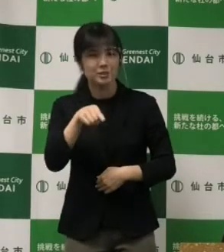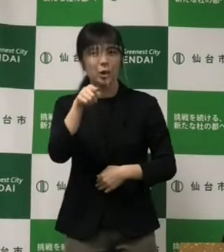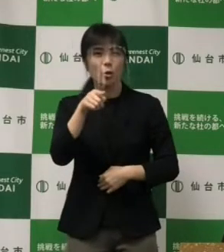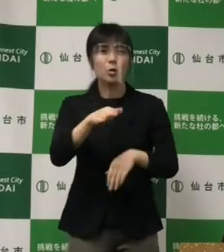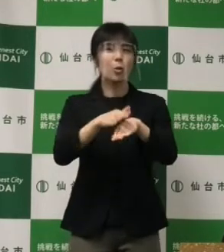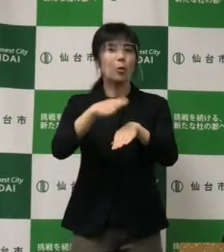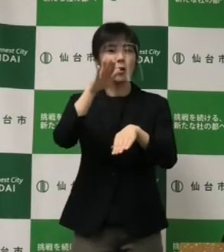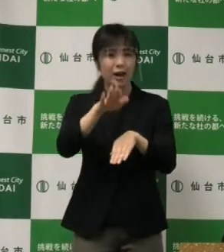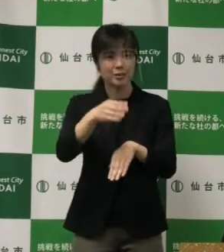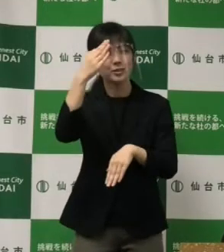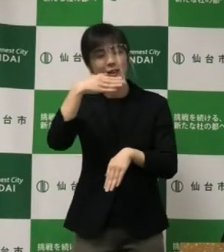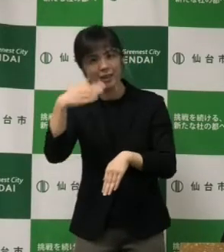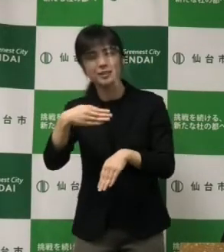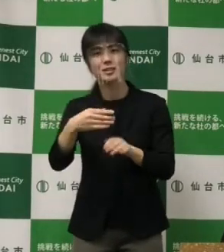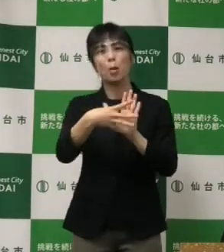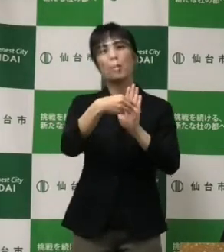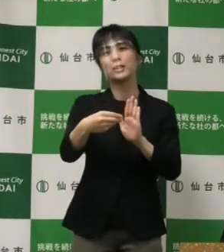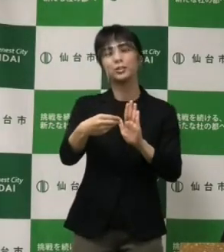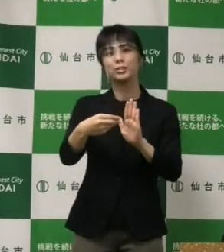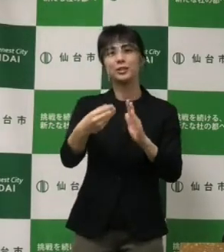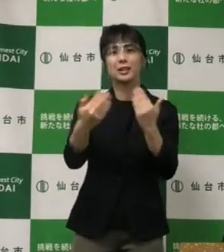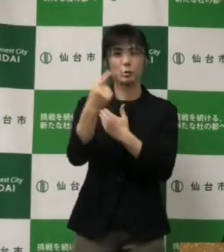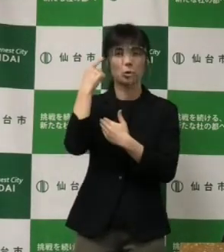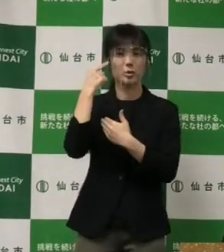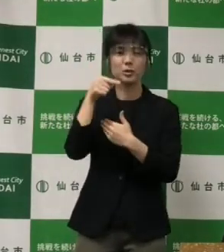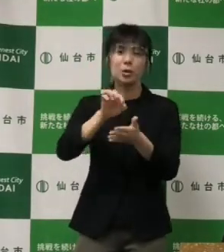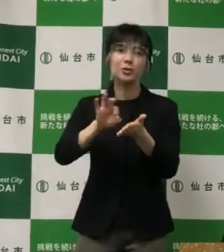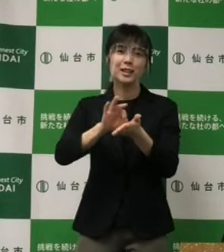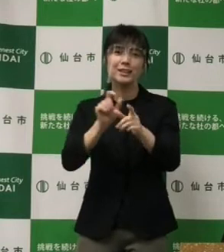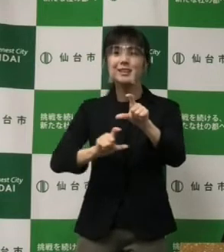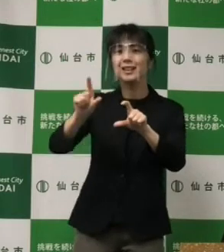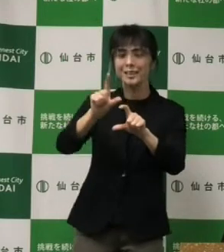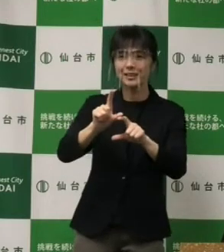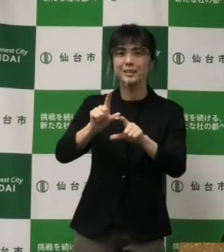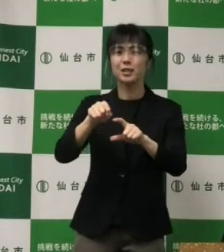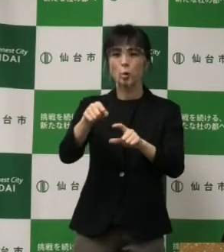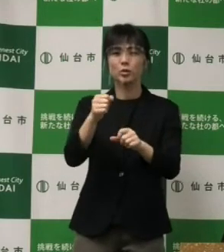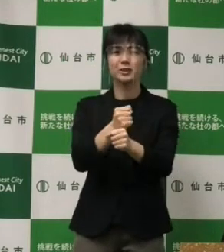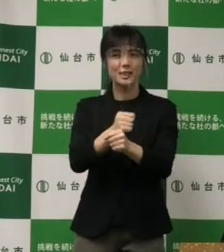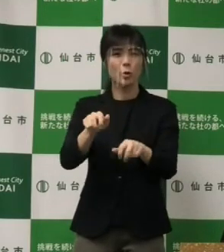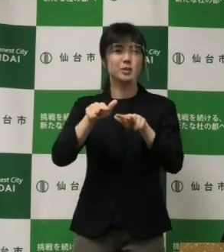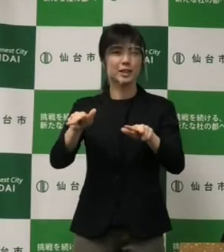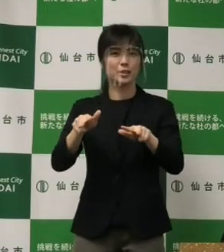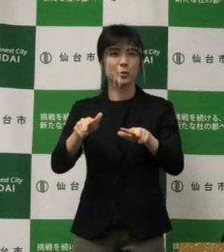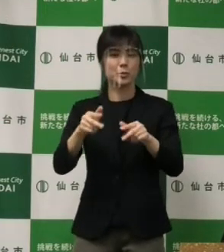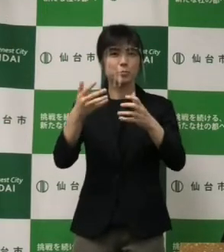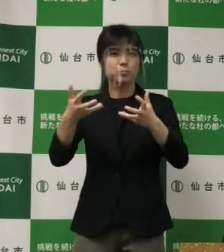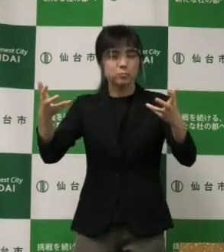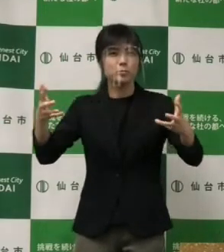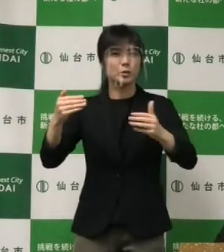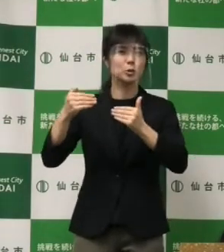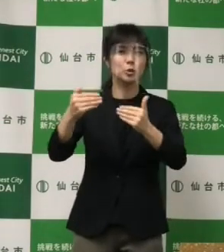だなというふうに、モデルにしていただきながらさらに検討が加速していくのではないかというふうに思っているところです